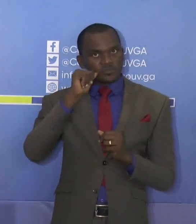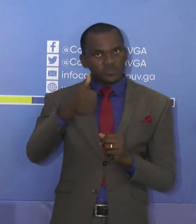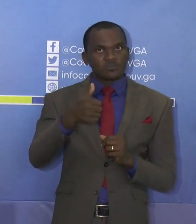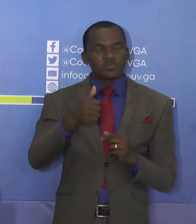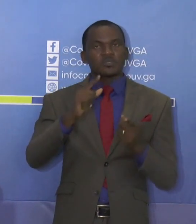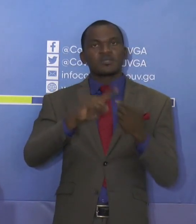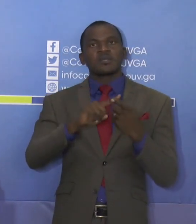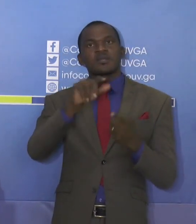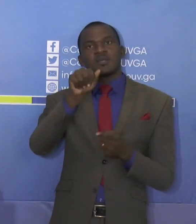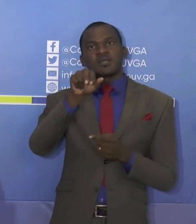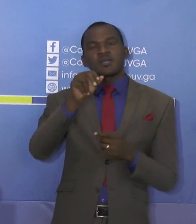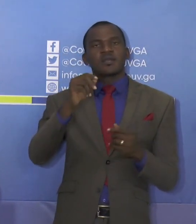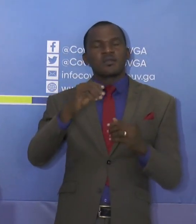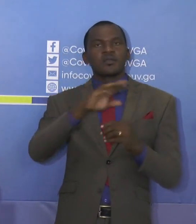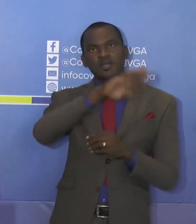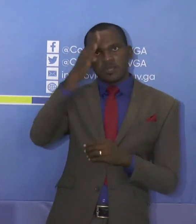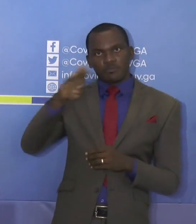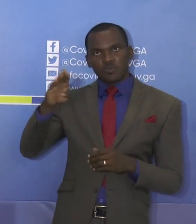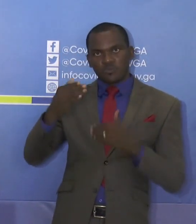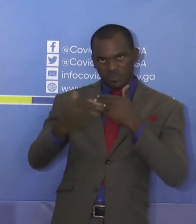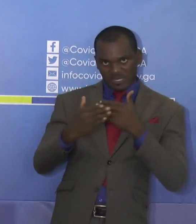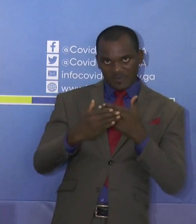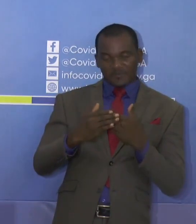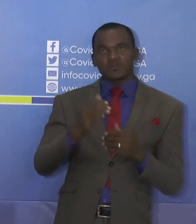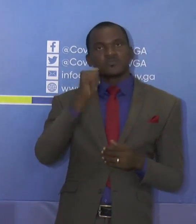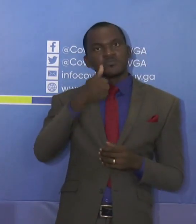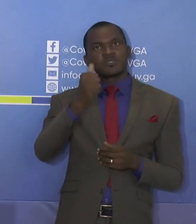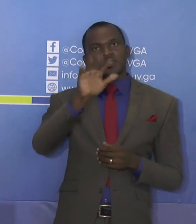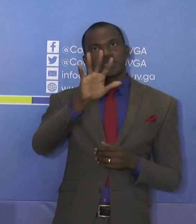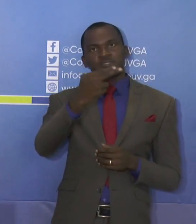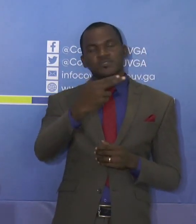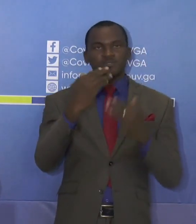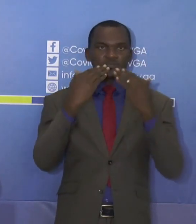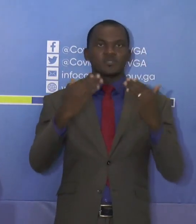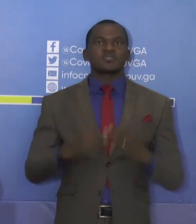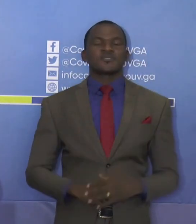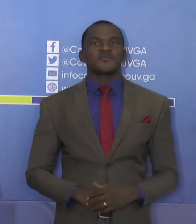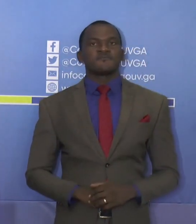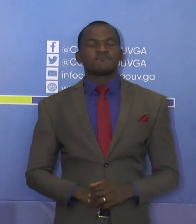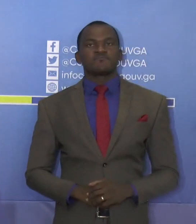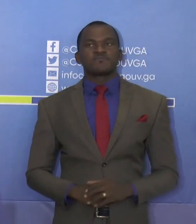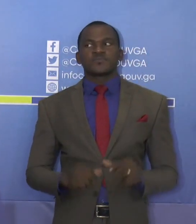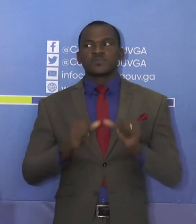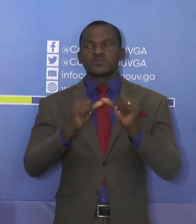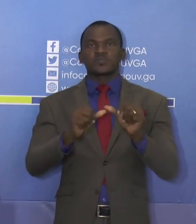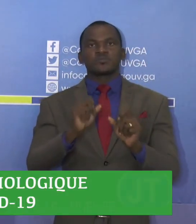à Arambo demain à partir de 15h. Je vous remercie. Merci porte-parole. Passons aux questions.